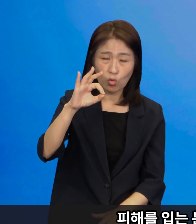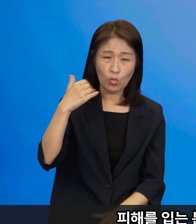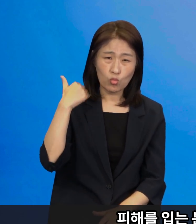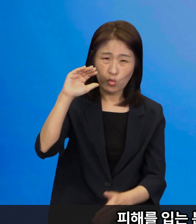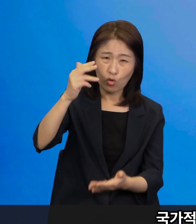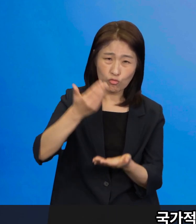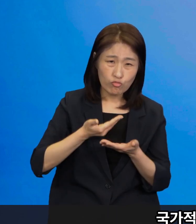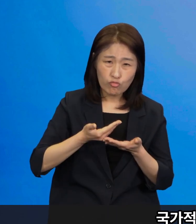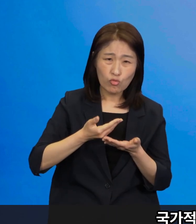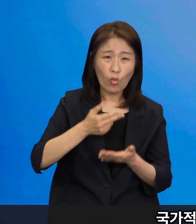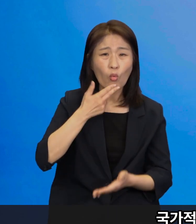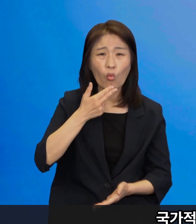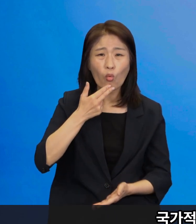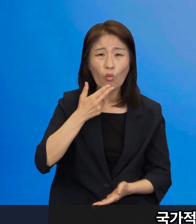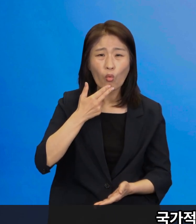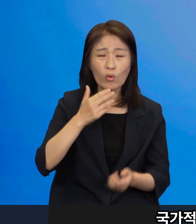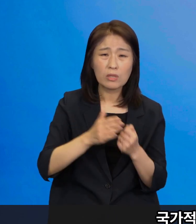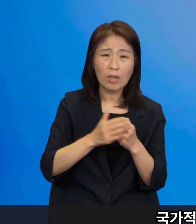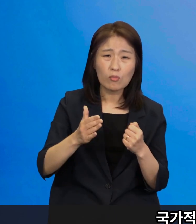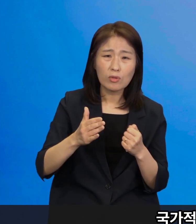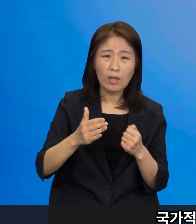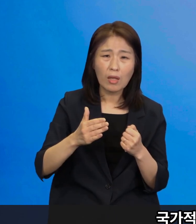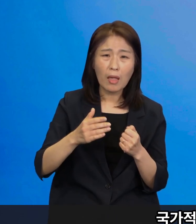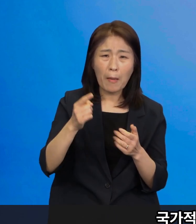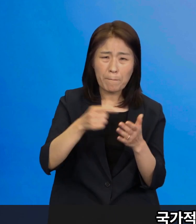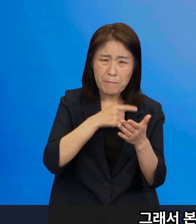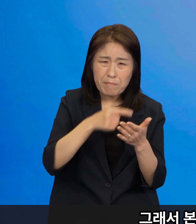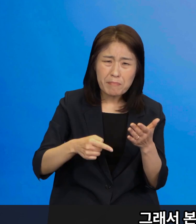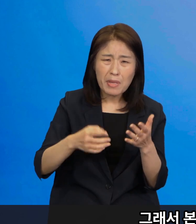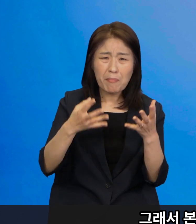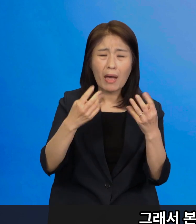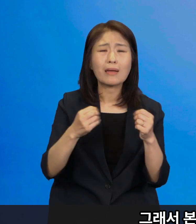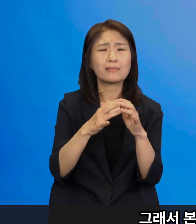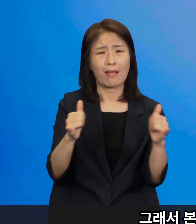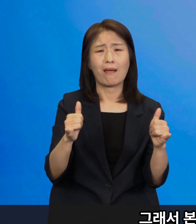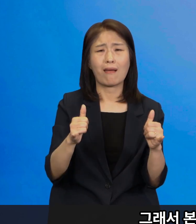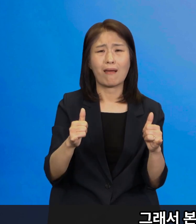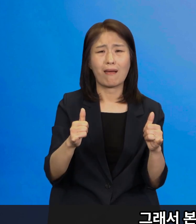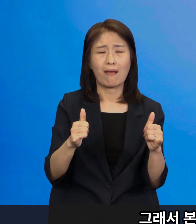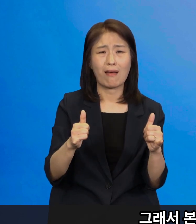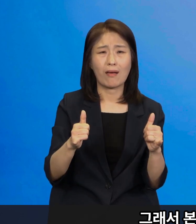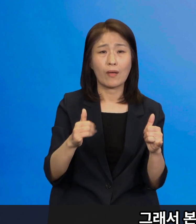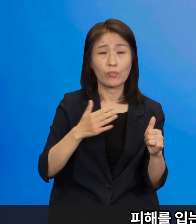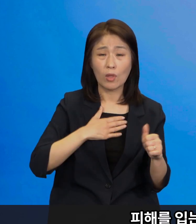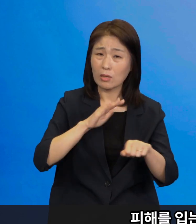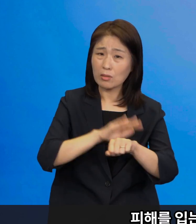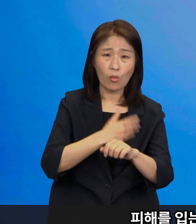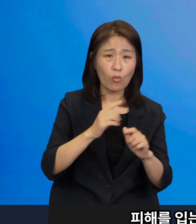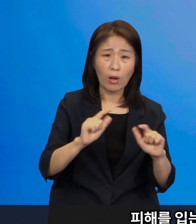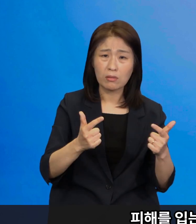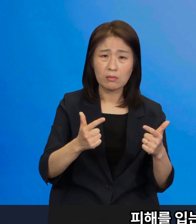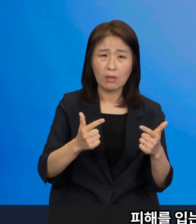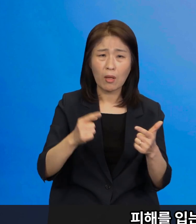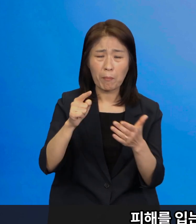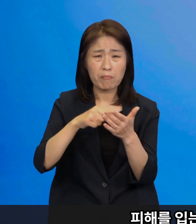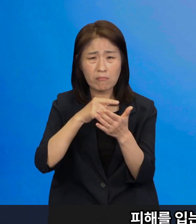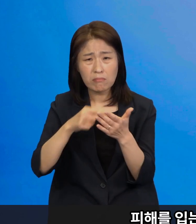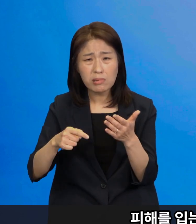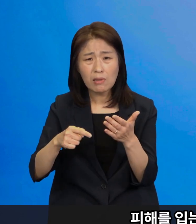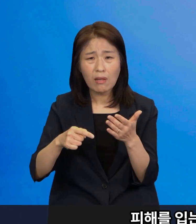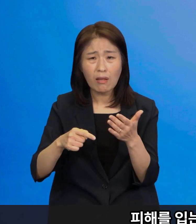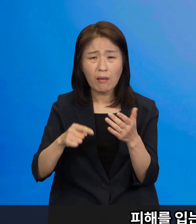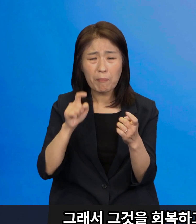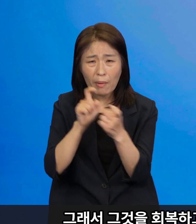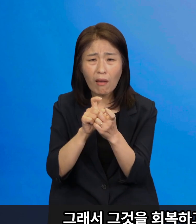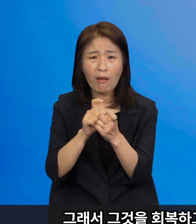많습니다. 국가적인 이슈이기도 해요. 그래서 본인이 잘못한 게 아닌데 피해를 입는 경우, 손실을